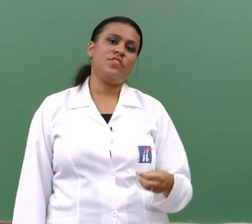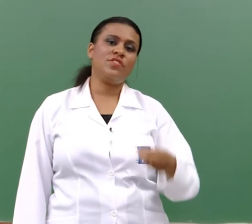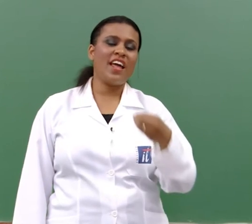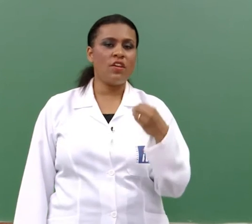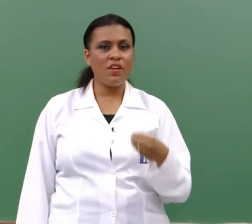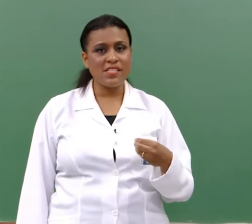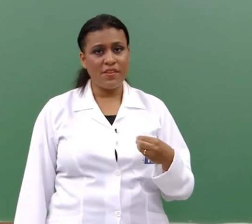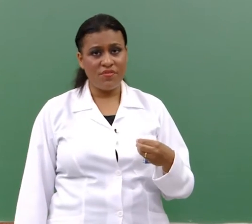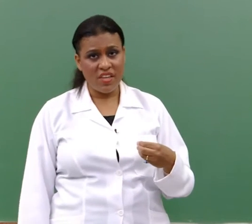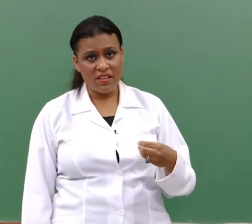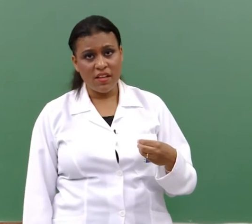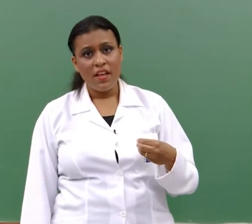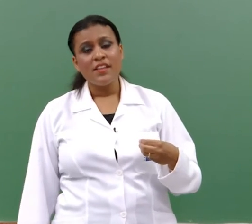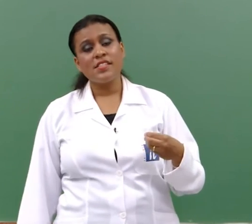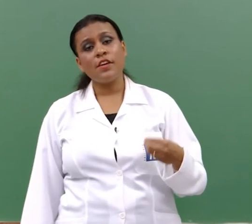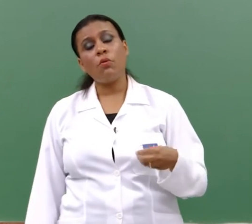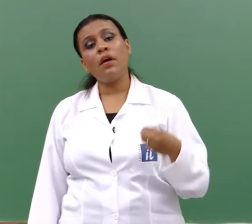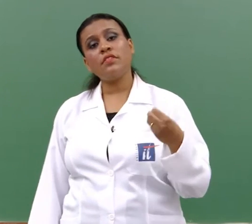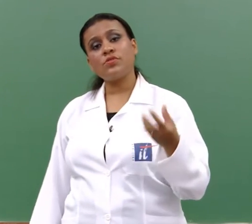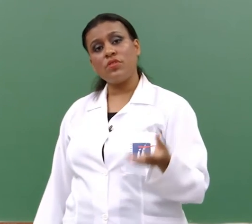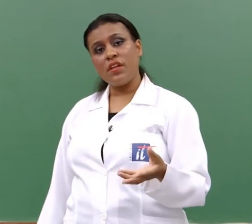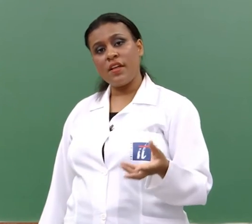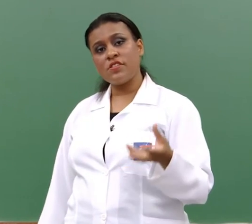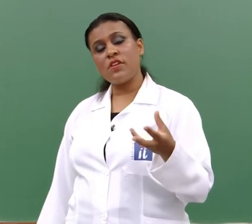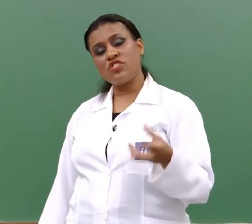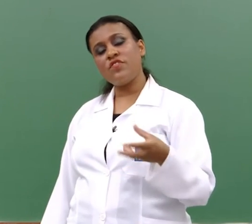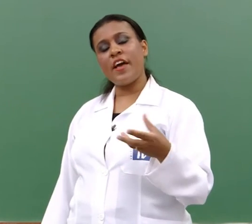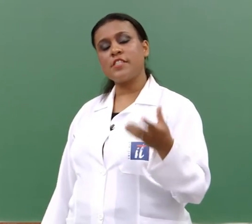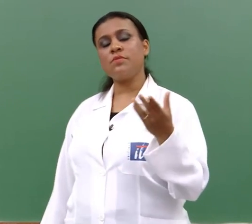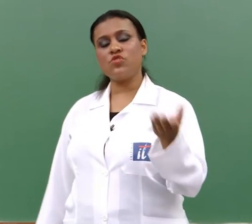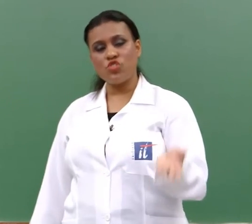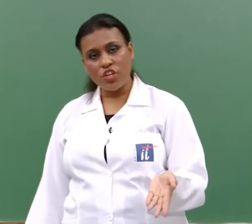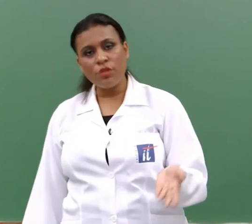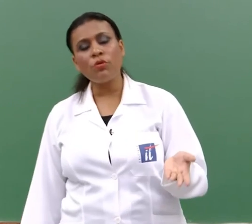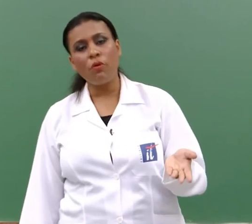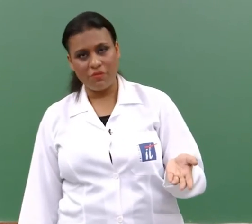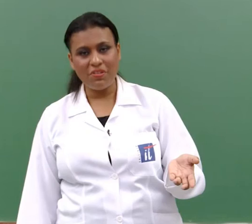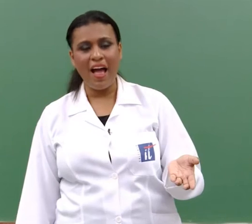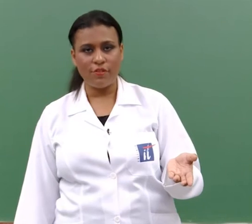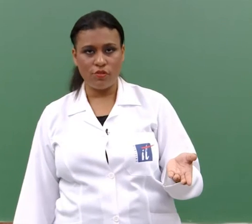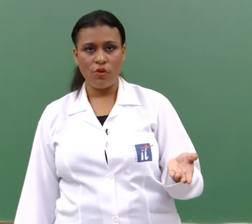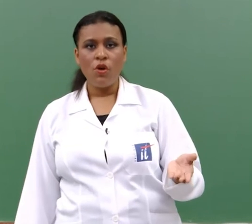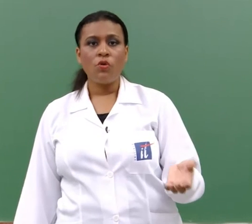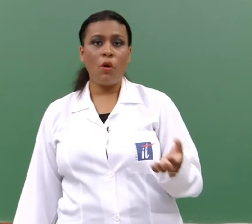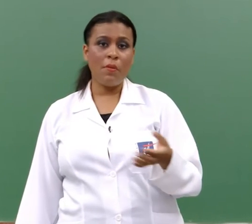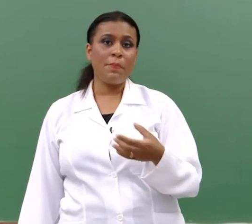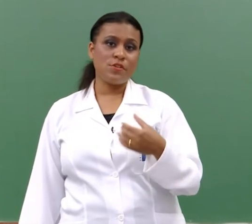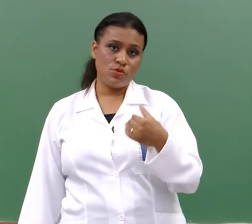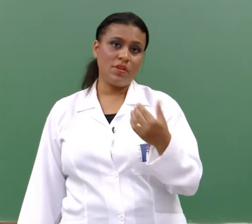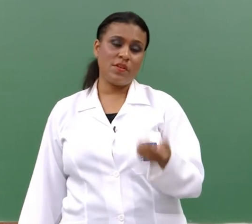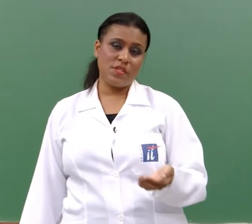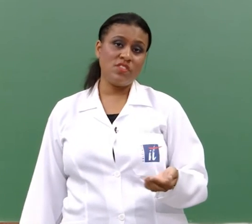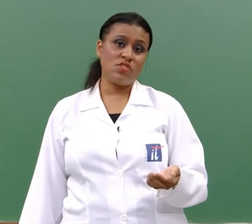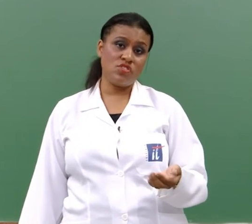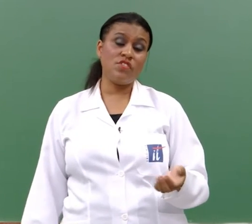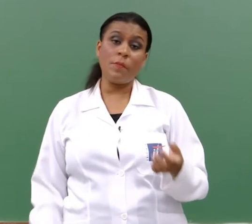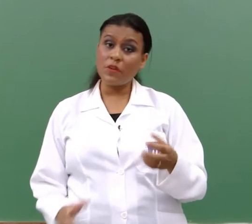na nossa vida se, enquanto estudantes, nós tivéssemos tido contato com uma pessoa deficiente auditiva porque